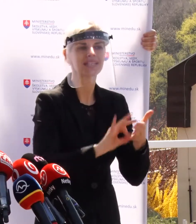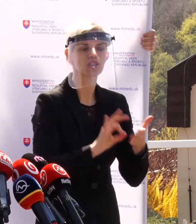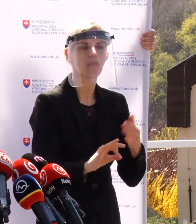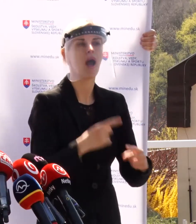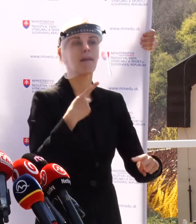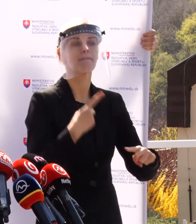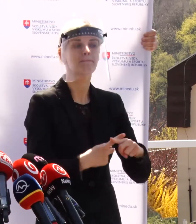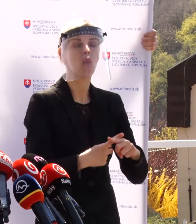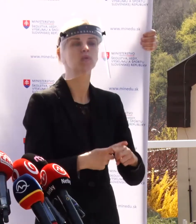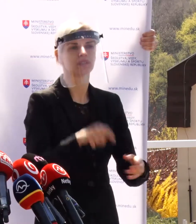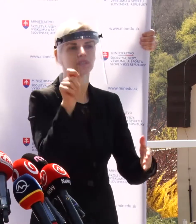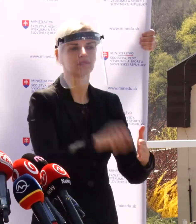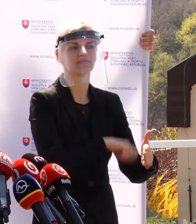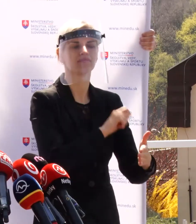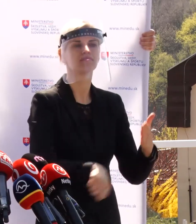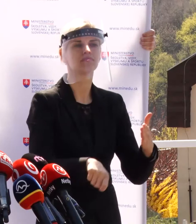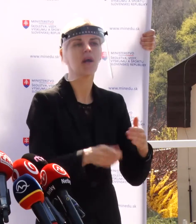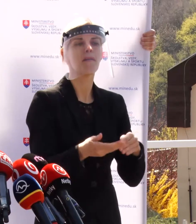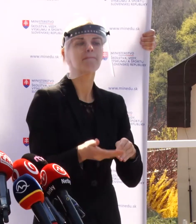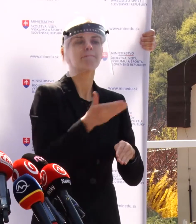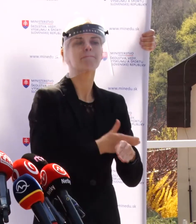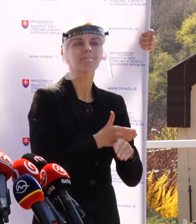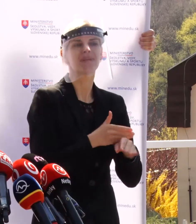tiež povinnosť realizovať predpísané písomné práce.